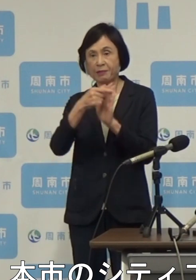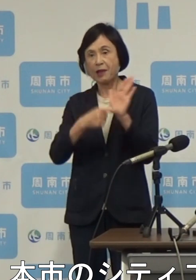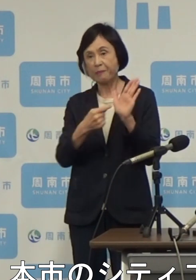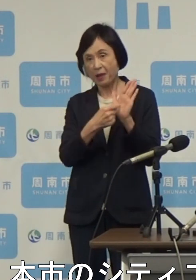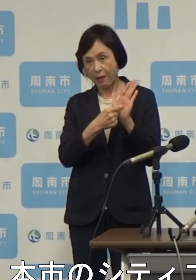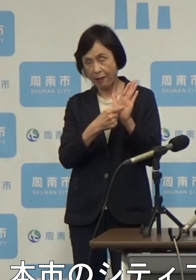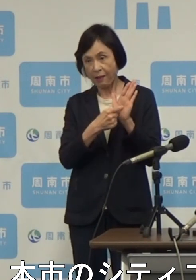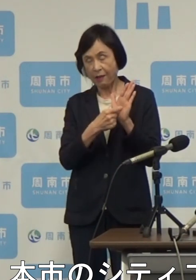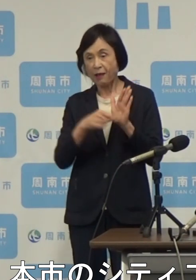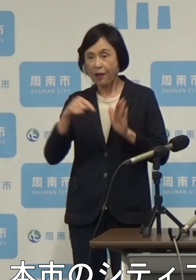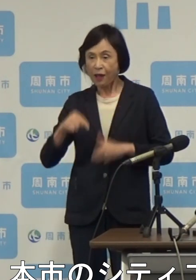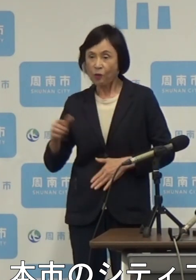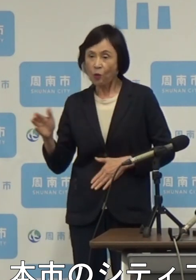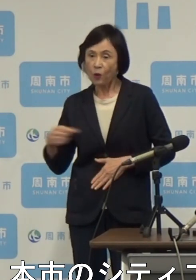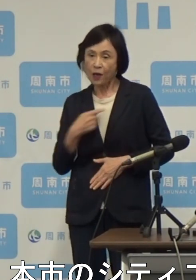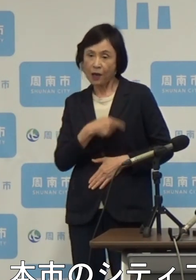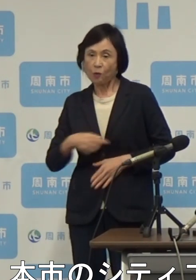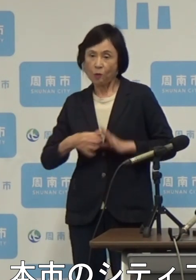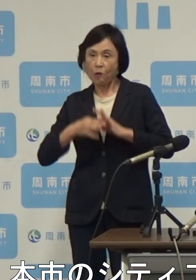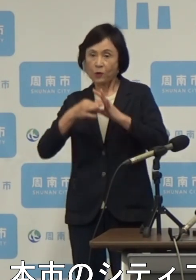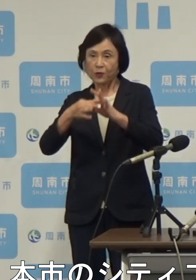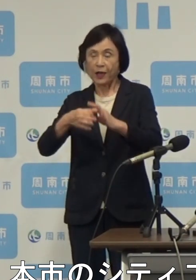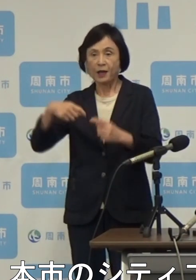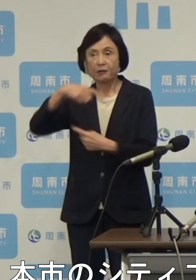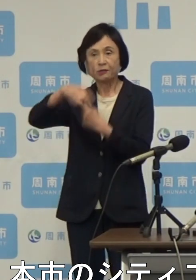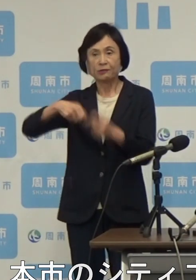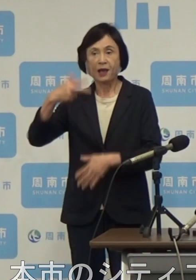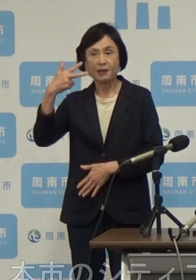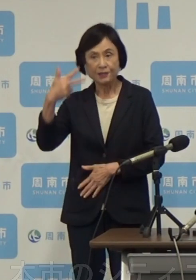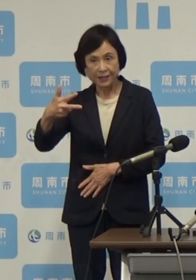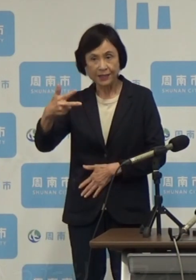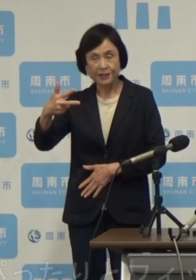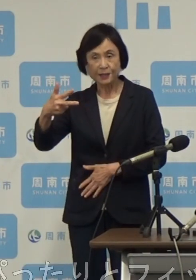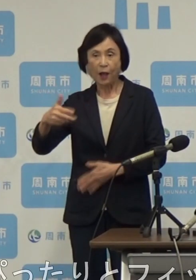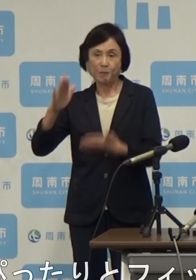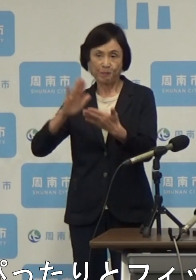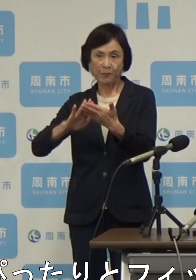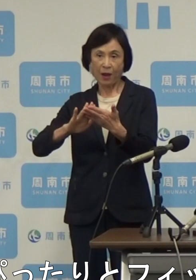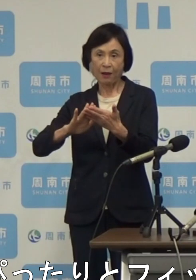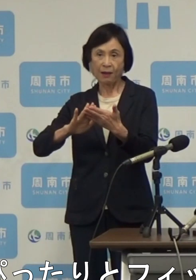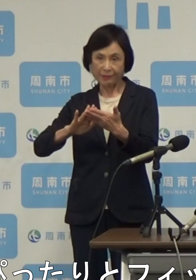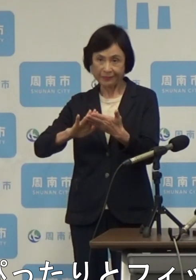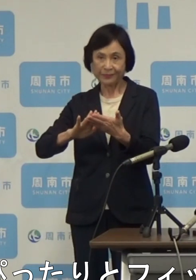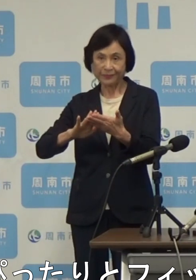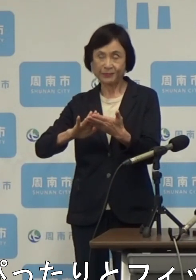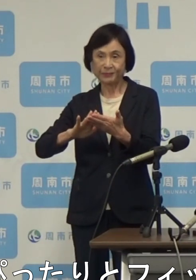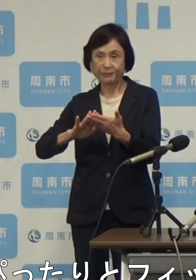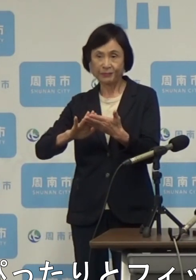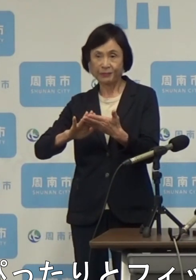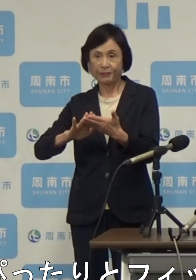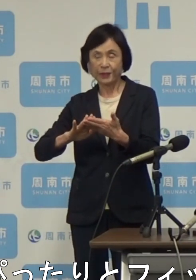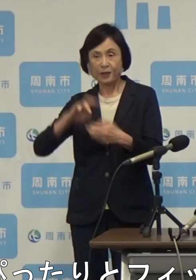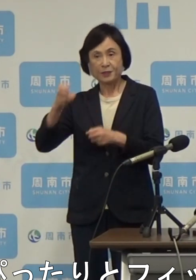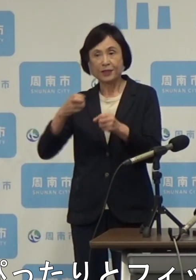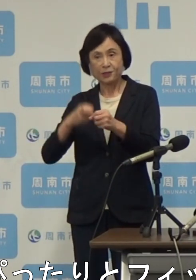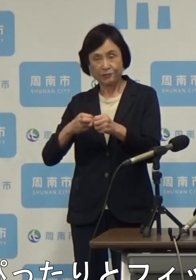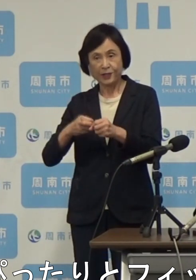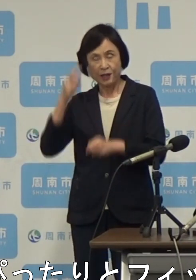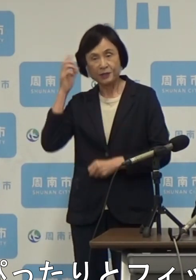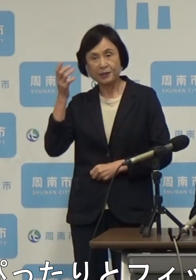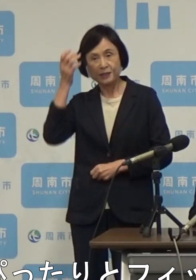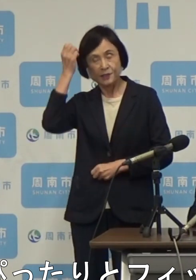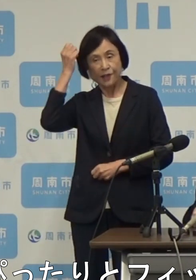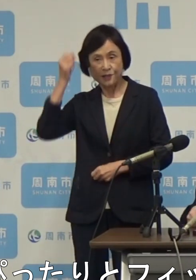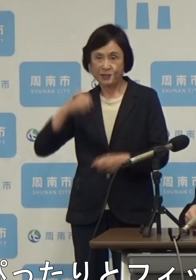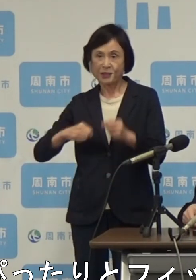るここから心つながる周南市にぴったりフィットすることから、20周年記念